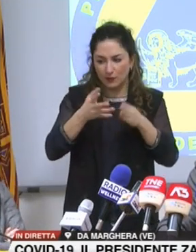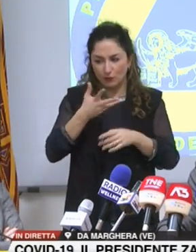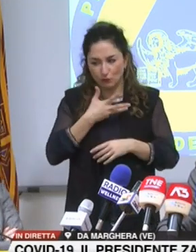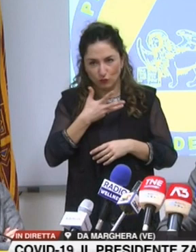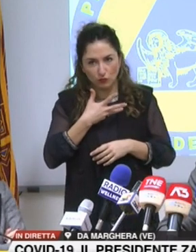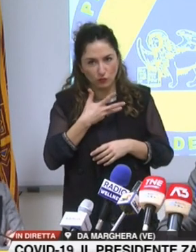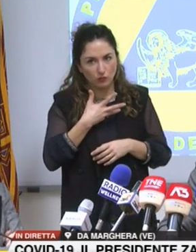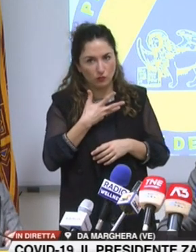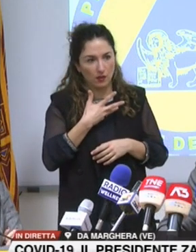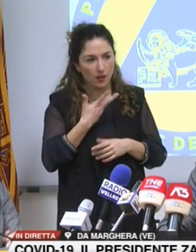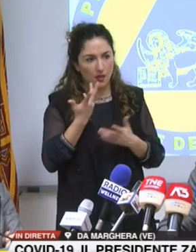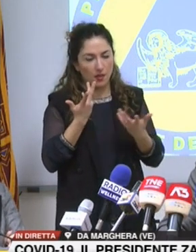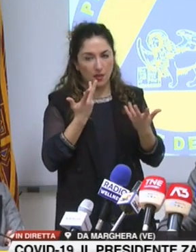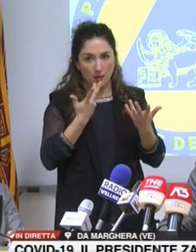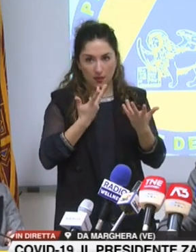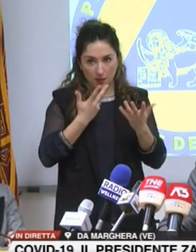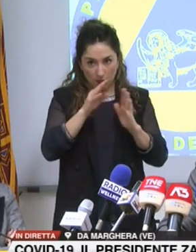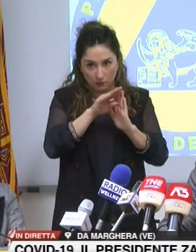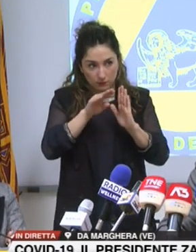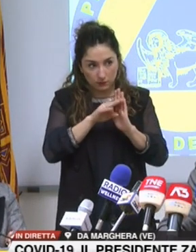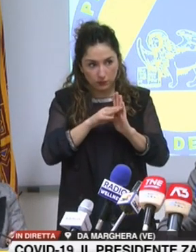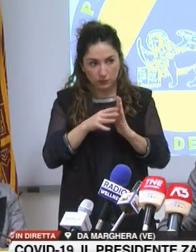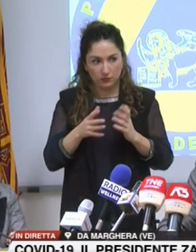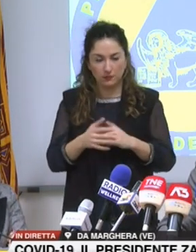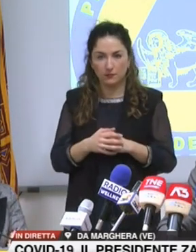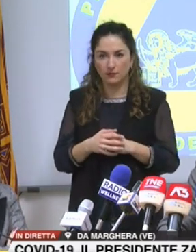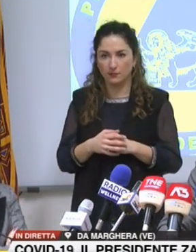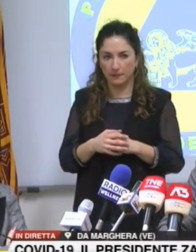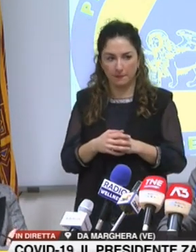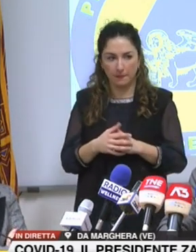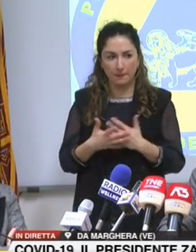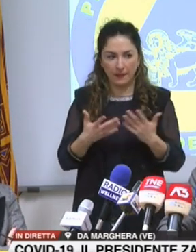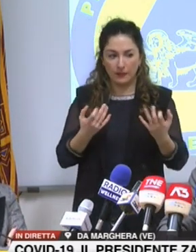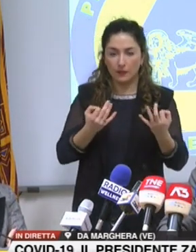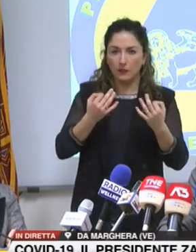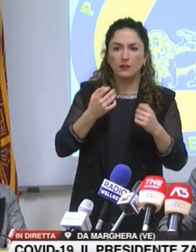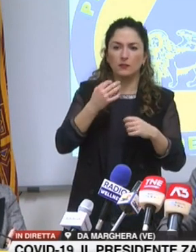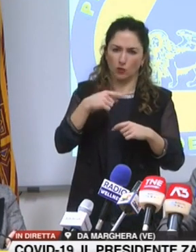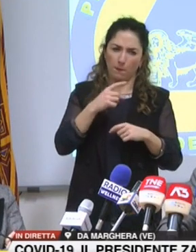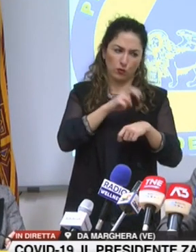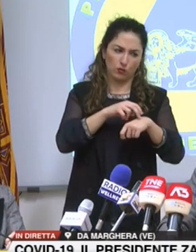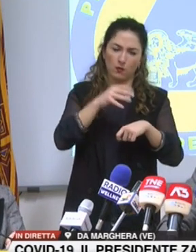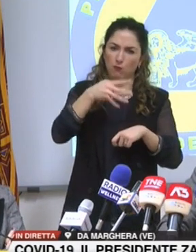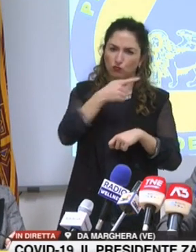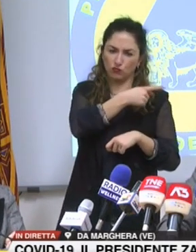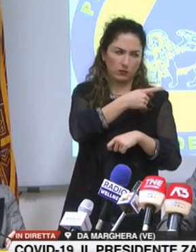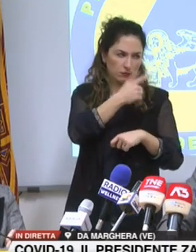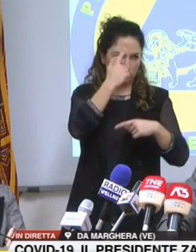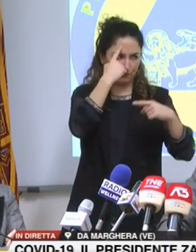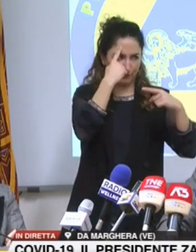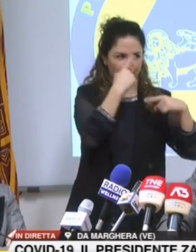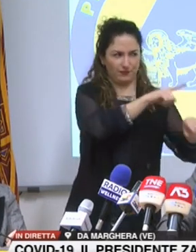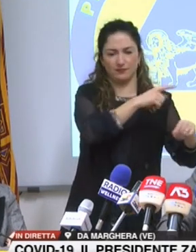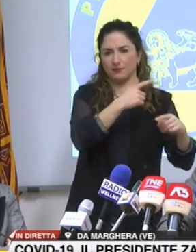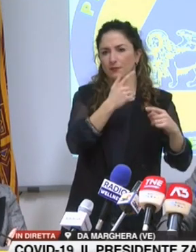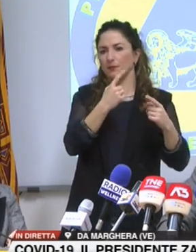Ci parla primule, il dottor Mongillo di questo. Faremo qualche altro fiore, ma li facciamo. Va bene. No, nel senso che poi il dottor Mongillo è l'uomo macchina, cioè lui che governa